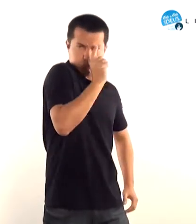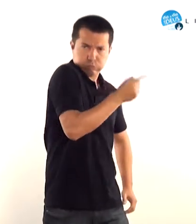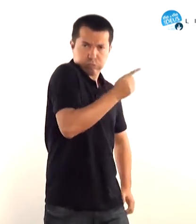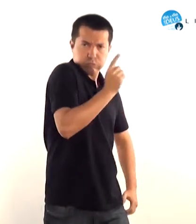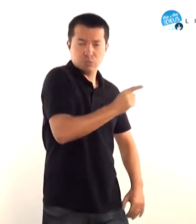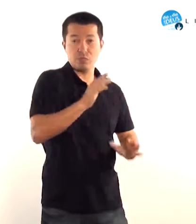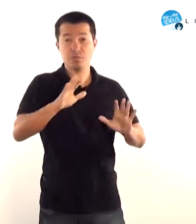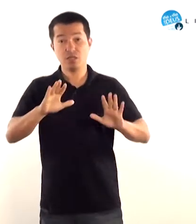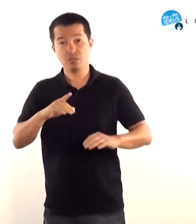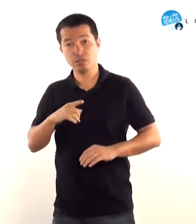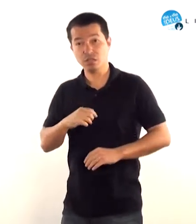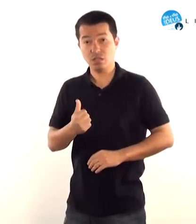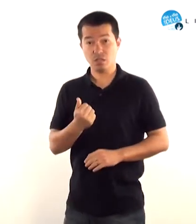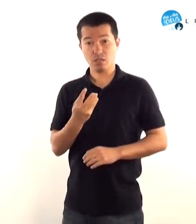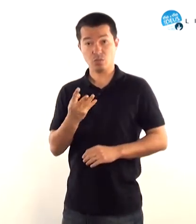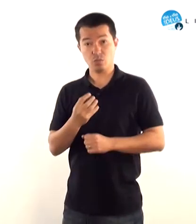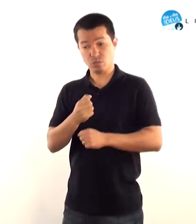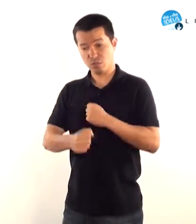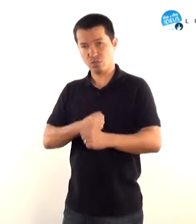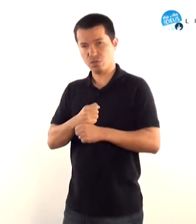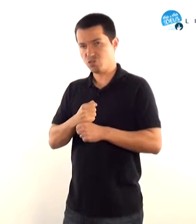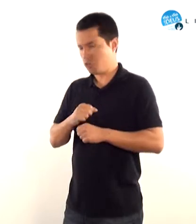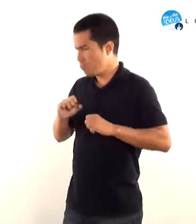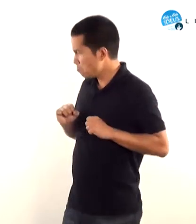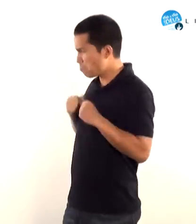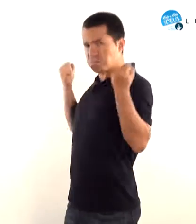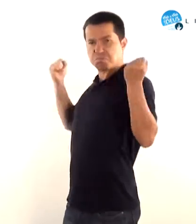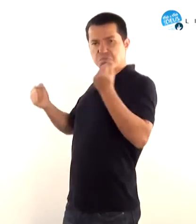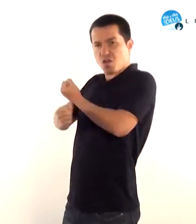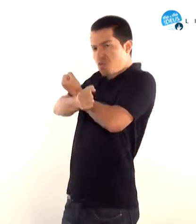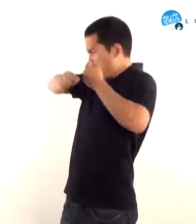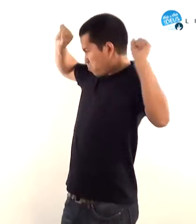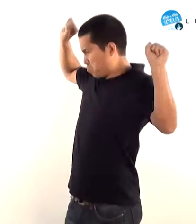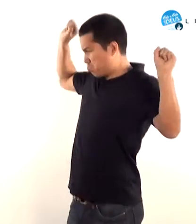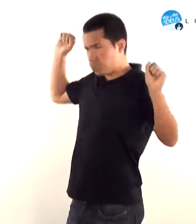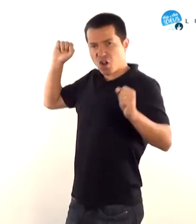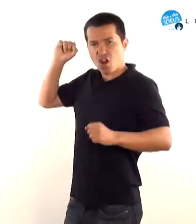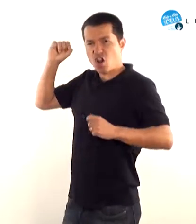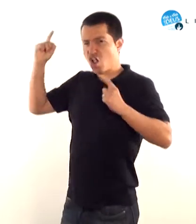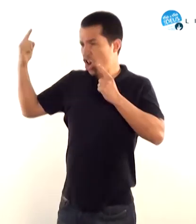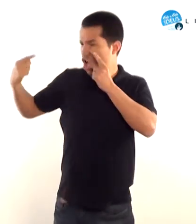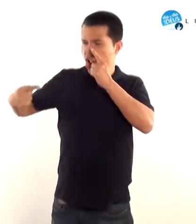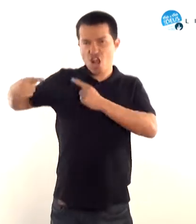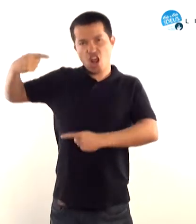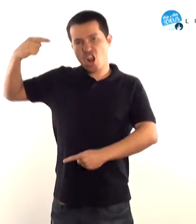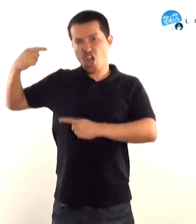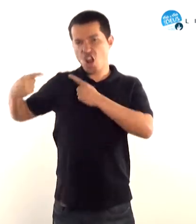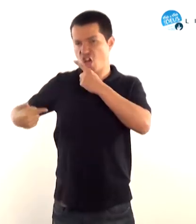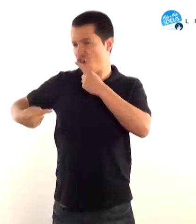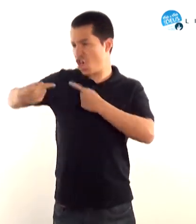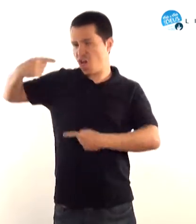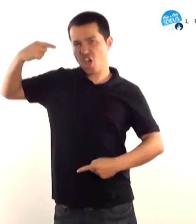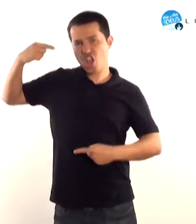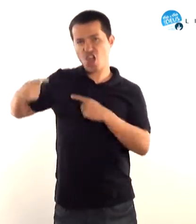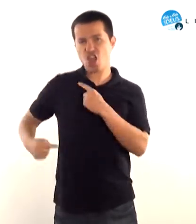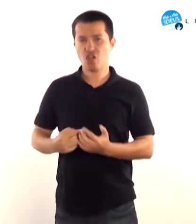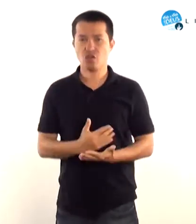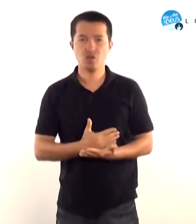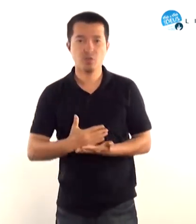contra ele. E no 14º ano, Quedarlaomer e os seus aliados